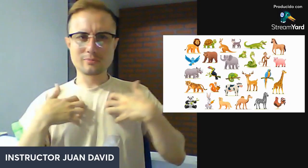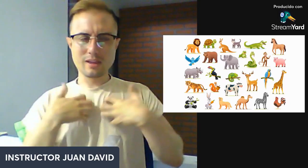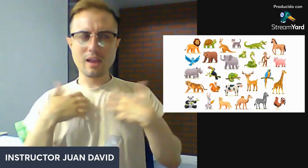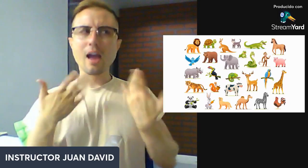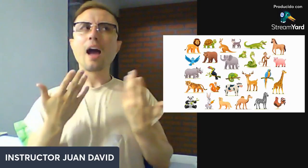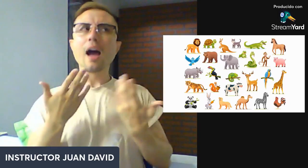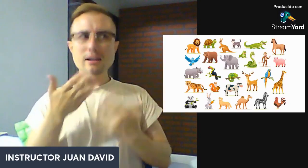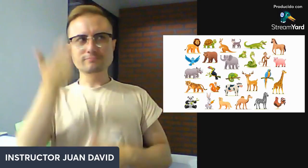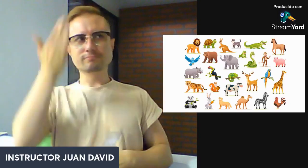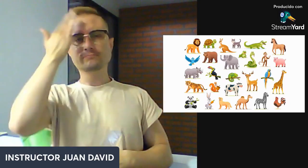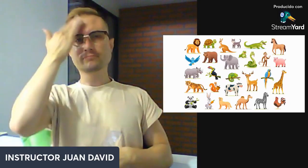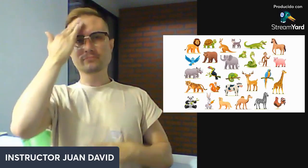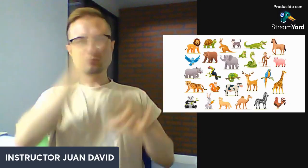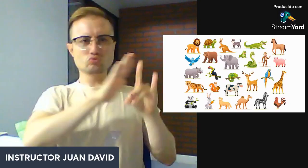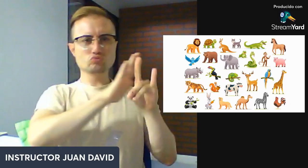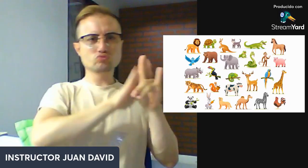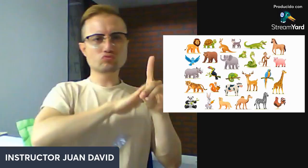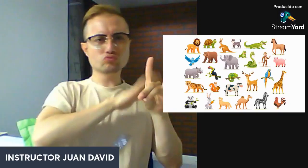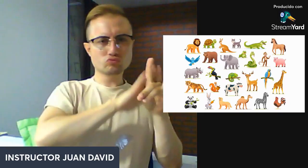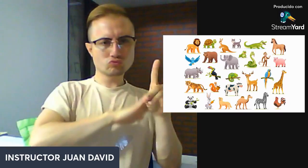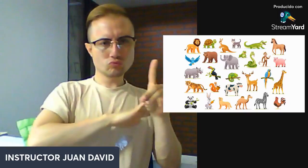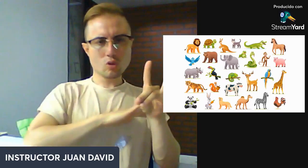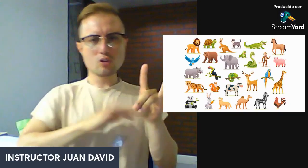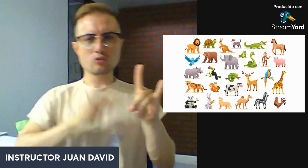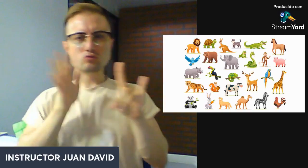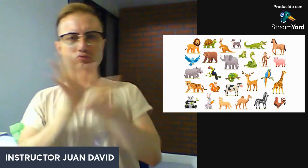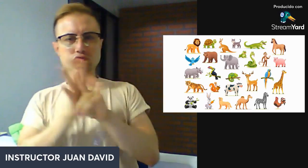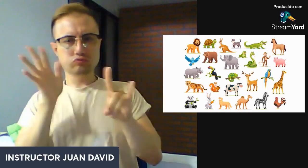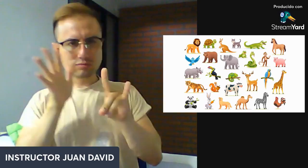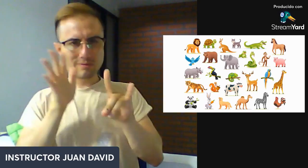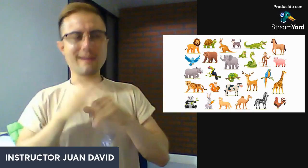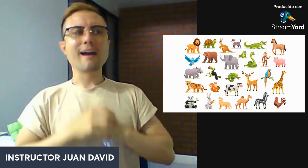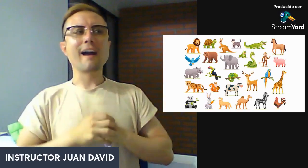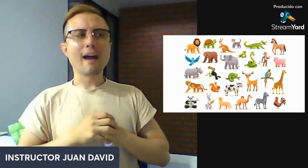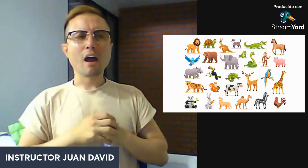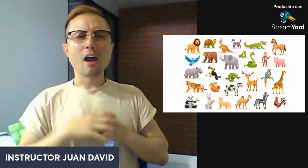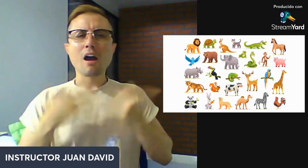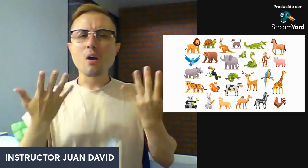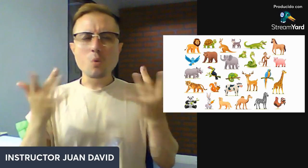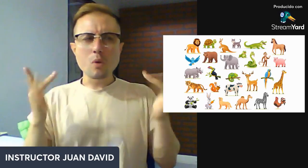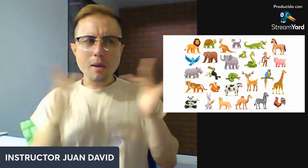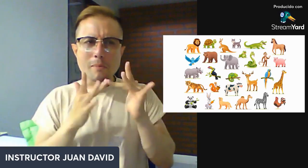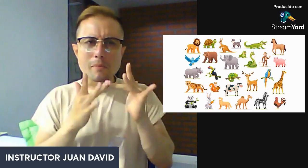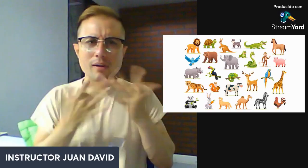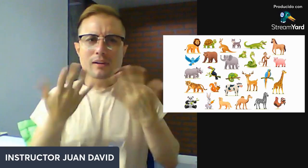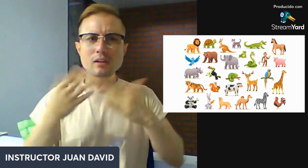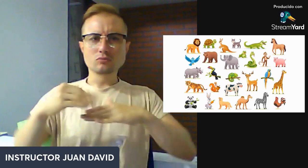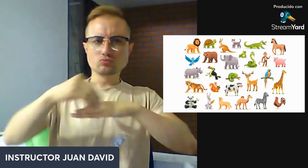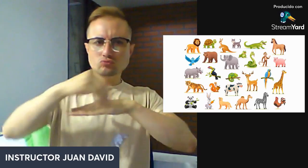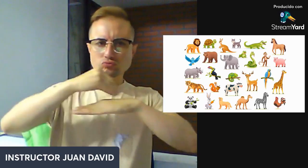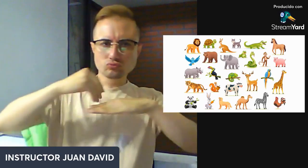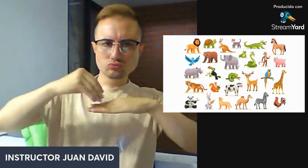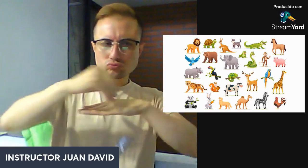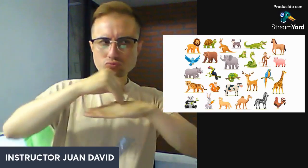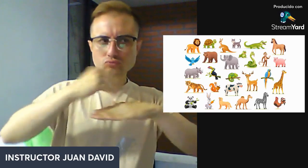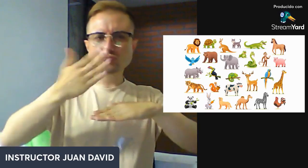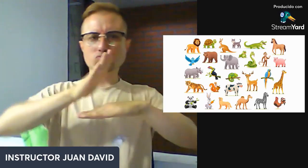Ahora, de lo que ustedes vieron de las señas de los animales domésticos y salvajes, vamos